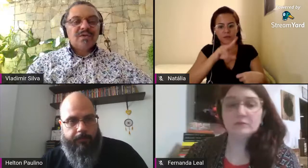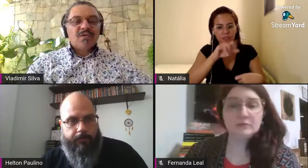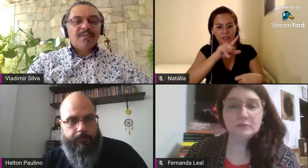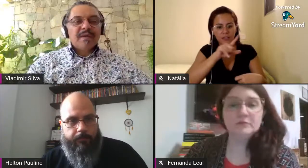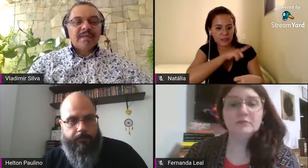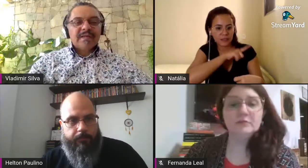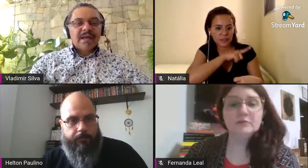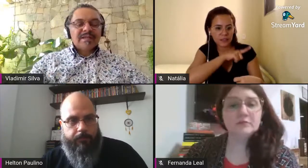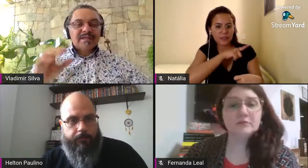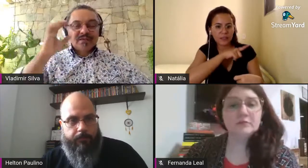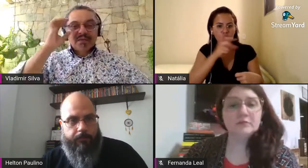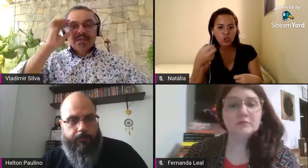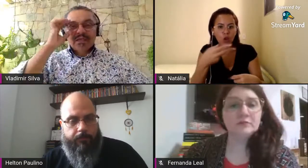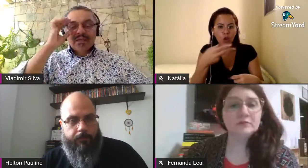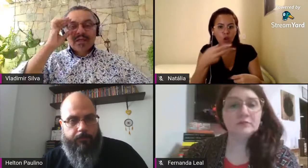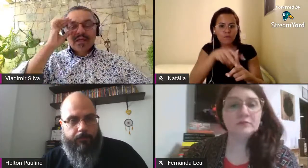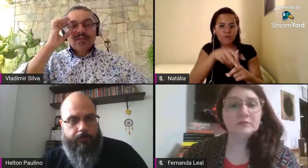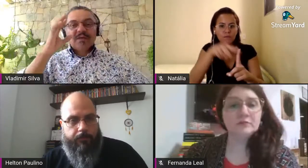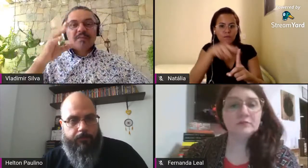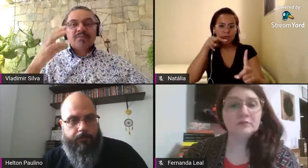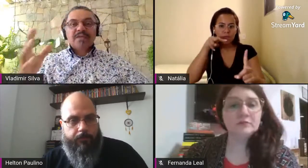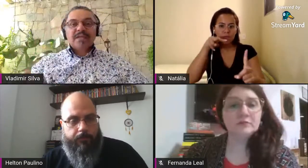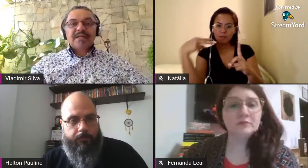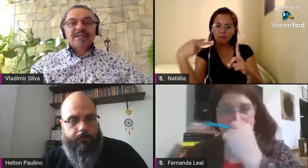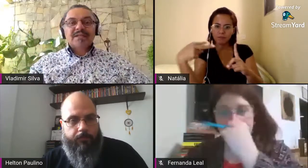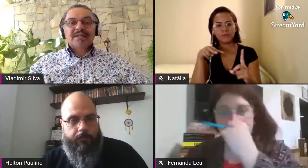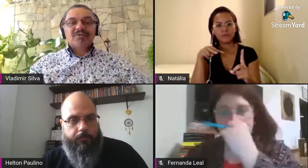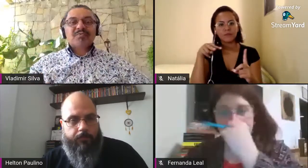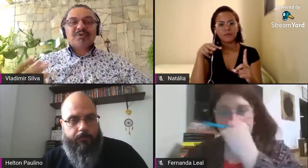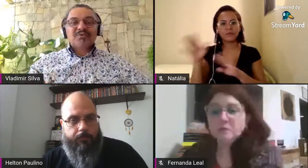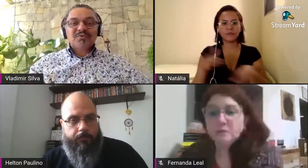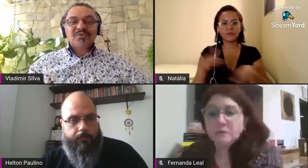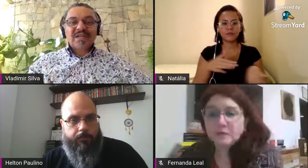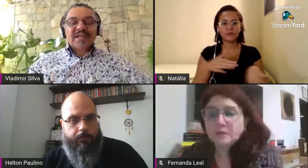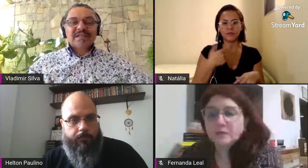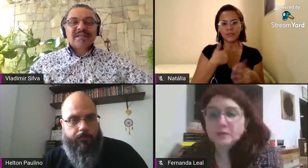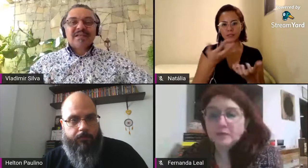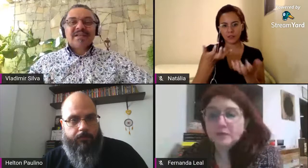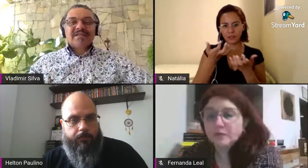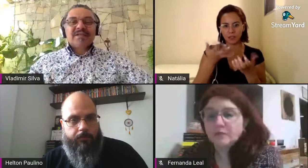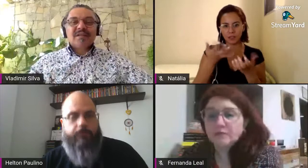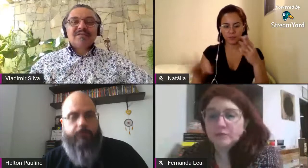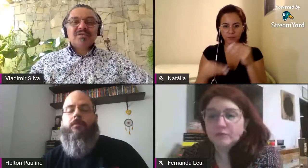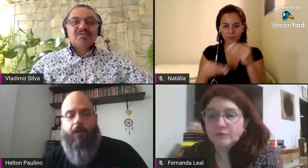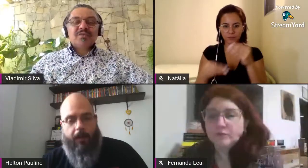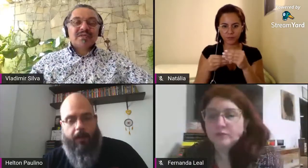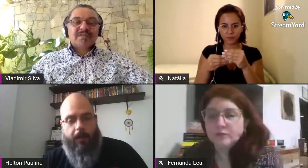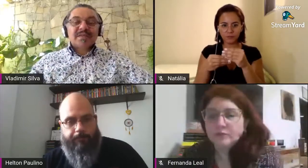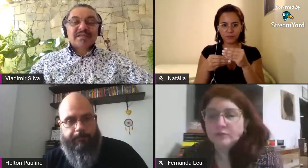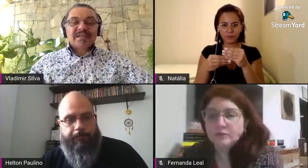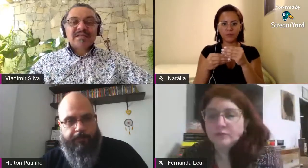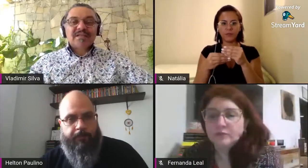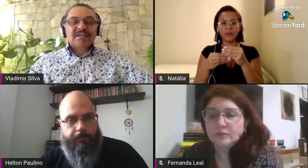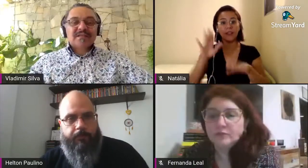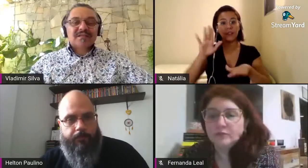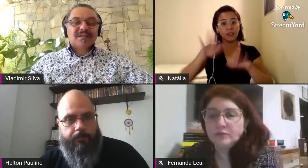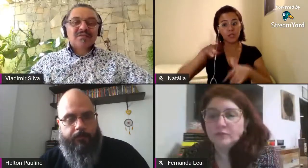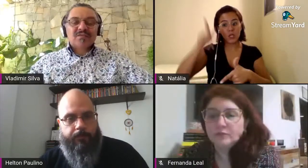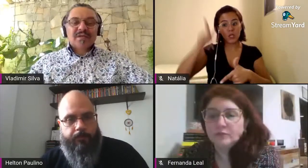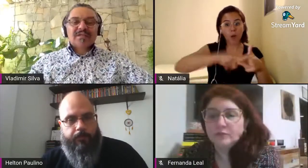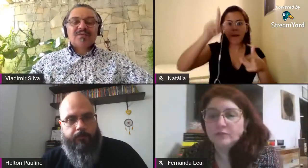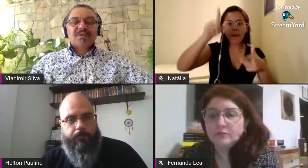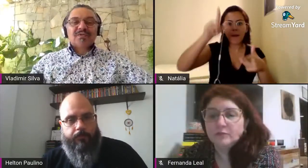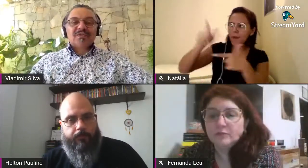Eu gostaria, então, de complementar dizendo que é no tempo de crise que os produtos nascem, né? E a gente tem visto